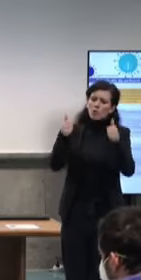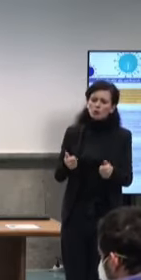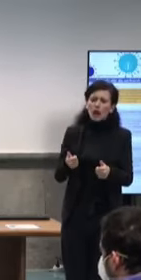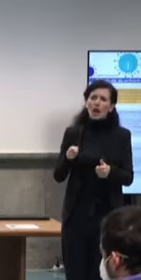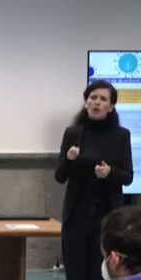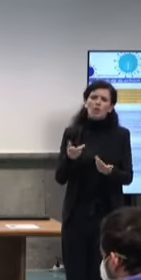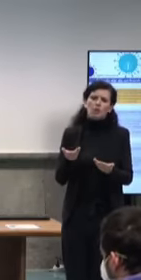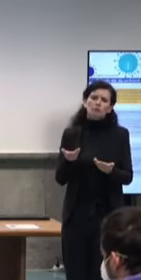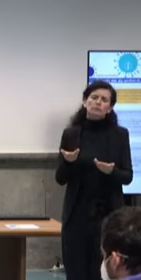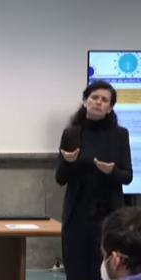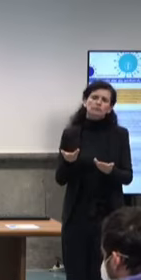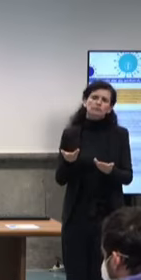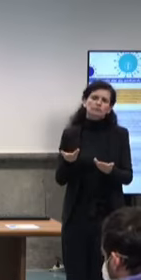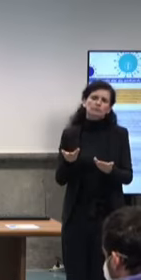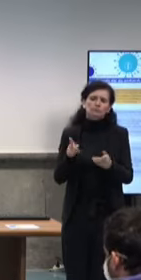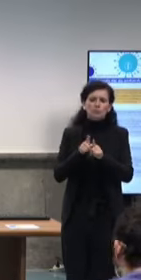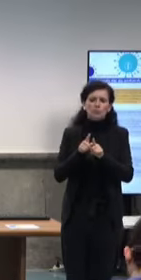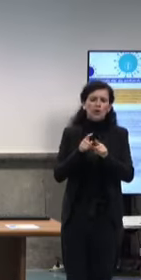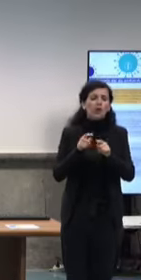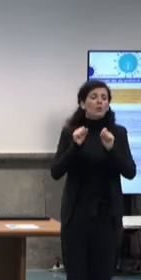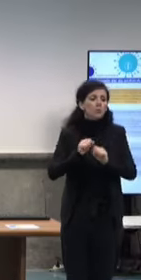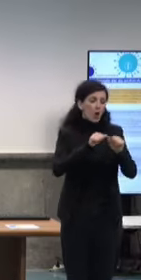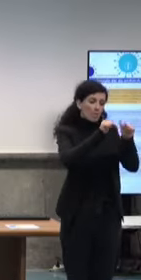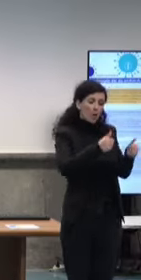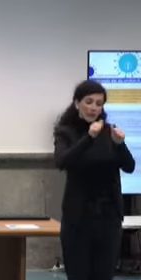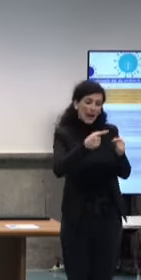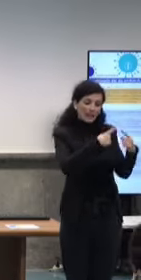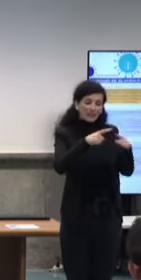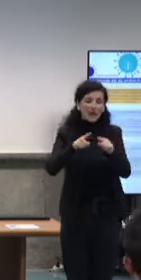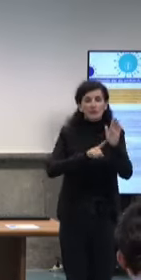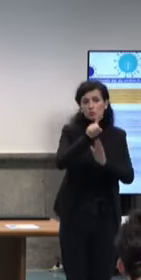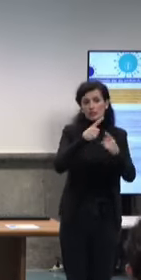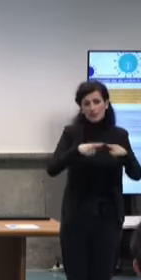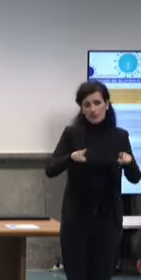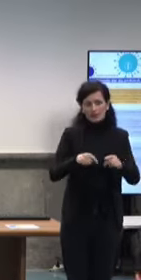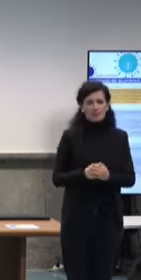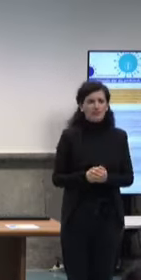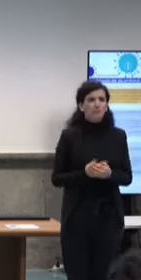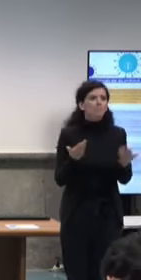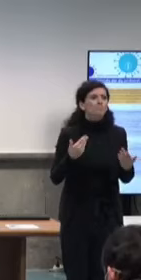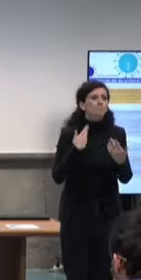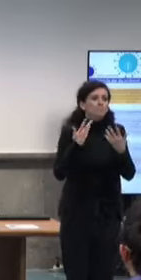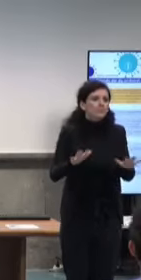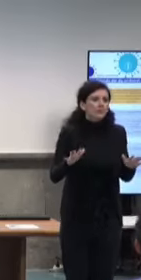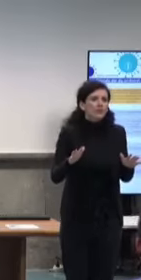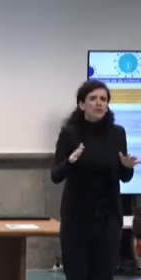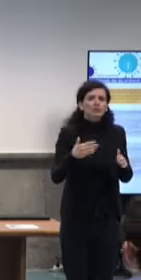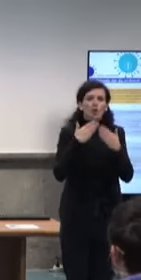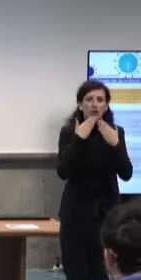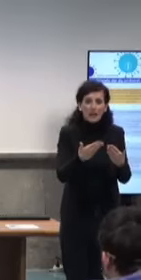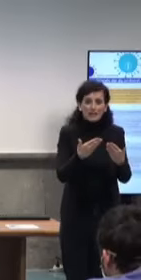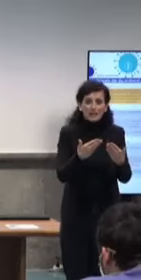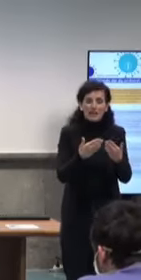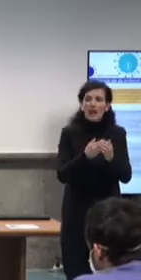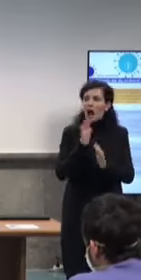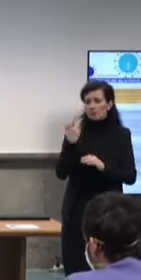assunti come abbiamo detto per cui modelli diversi potrebbero dare risultati diversi bene io mi fermerei qui perché siamo andati oltre ringrazio